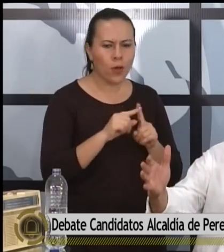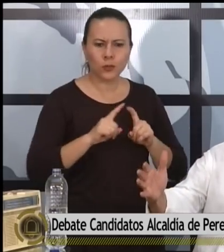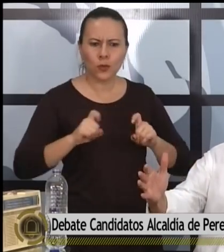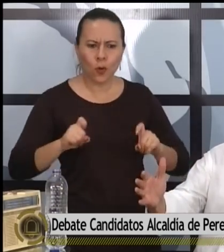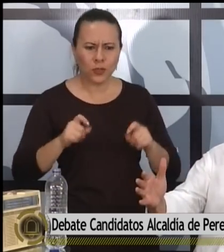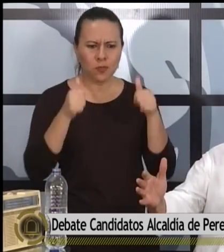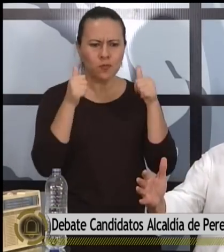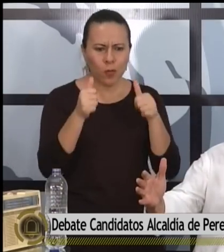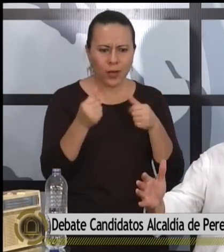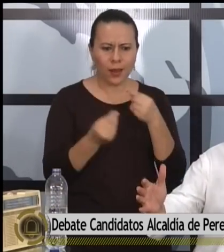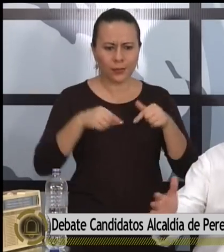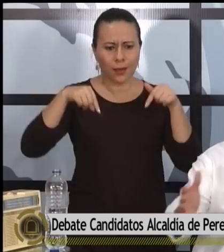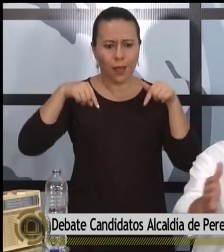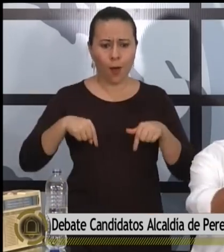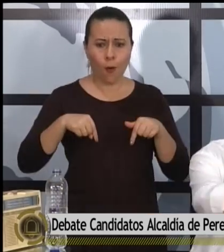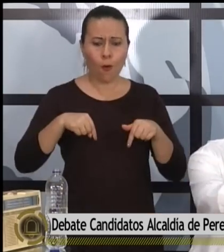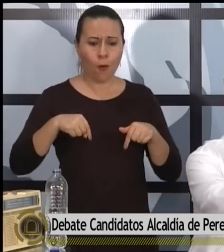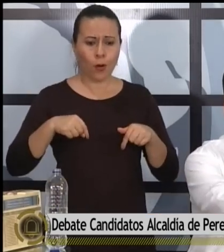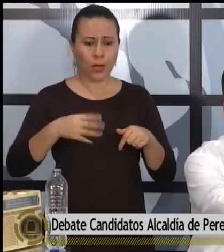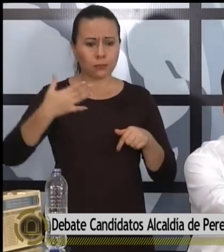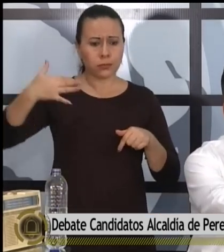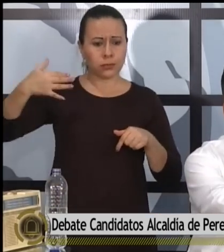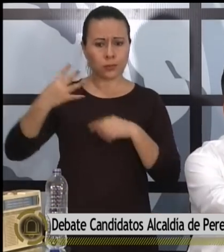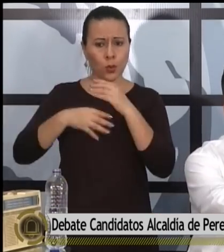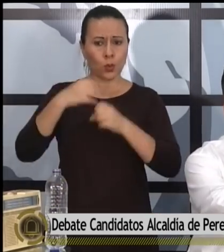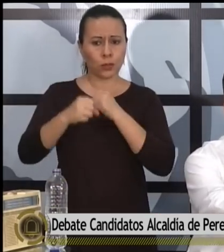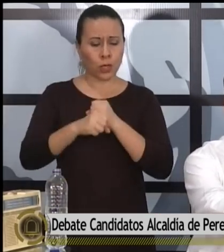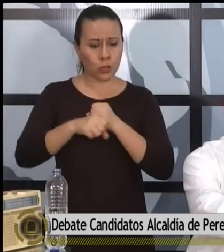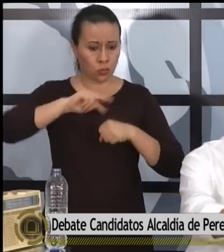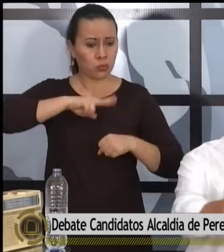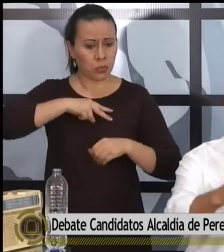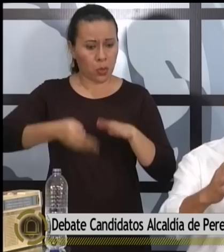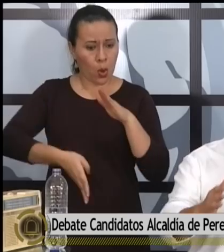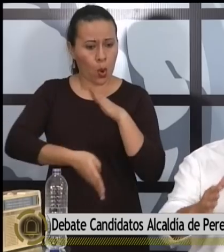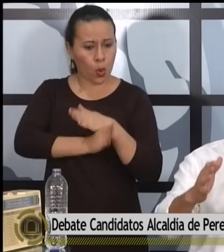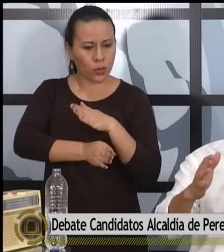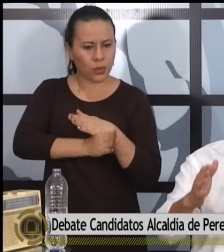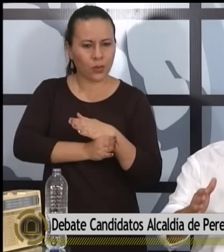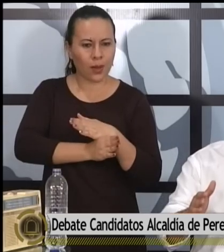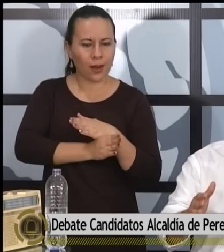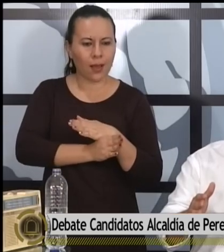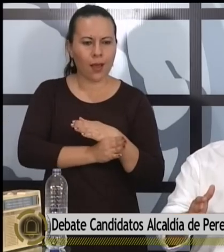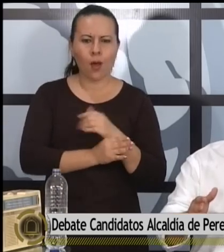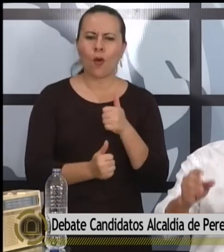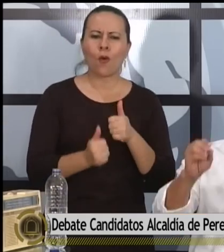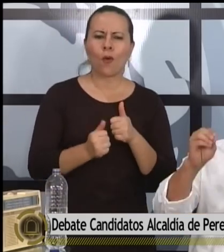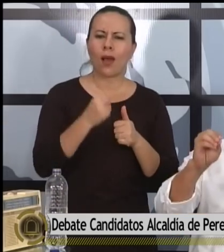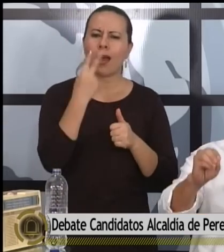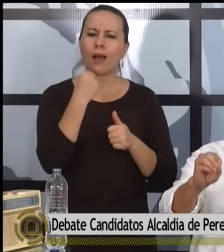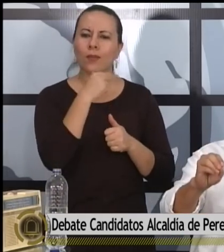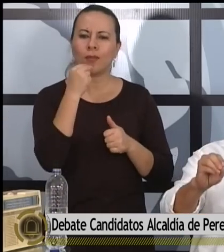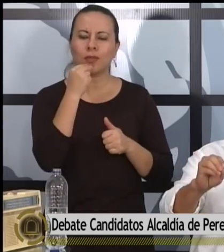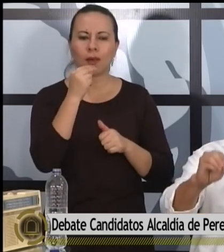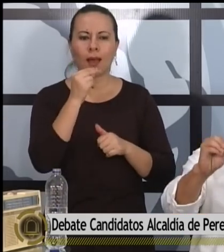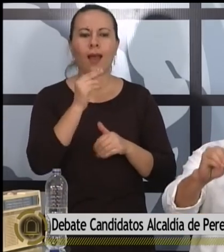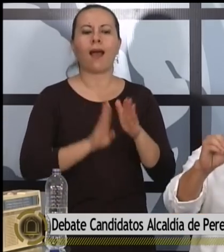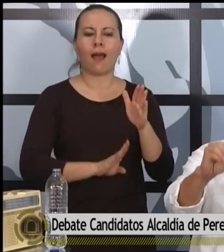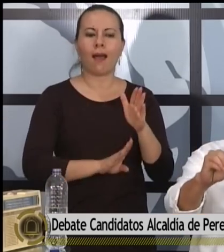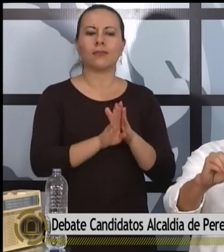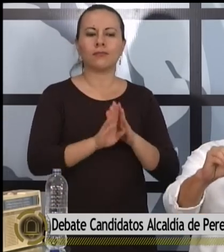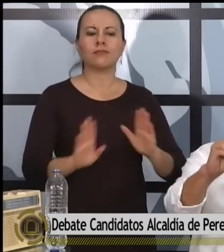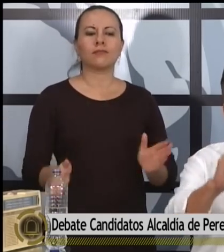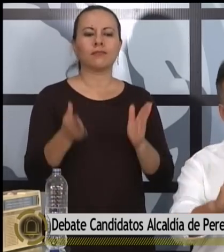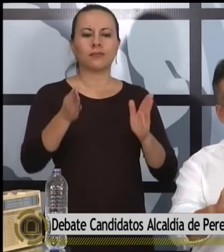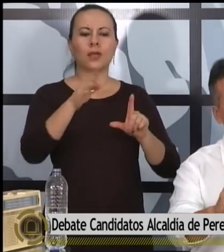hecho esta administración las vamos a continuar. Con el compromiso de mejorar en los indicadores que hoy